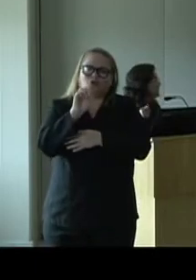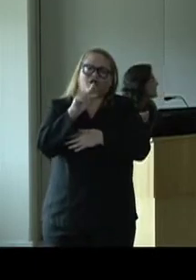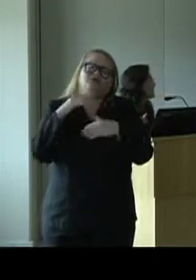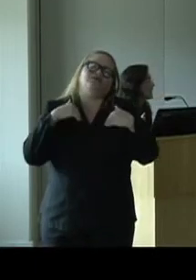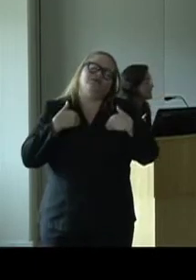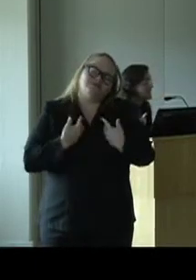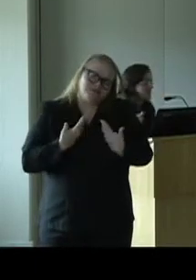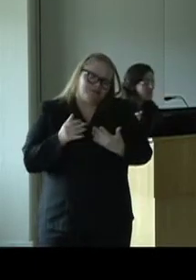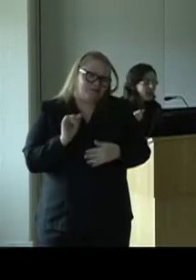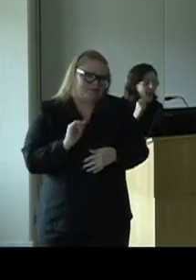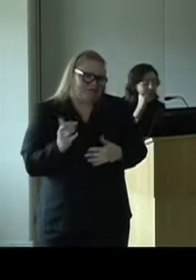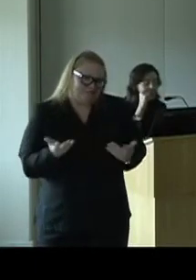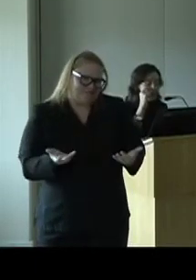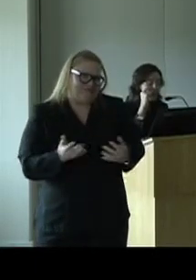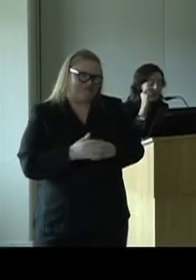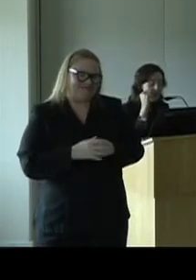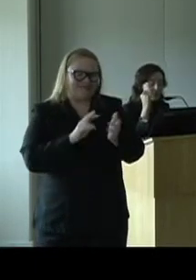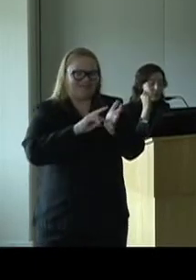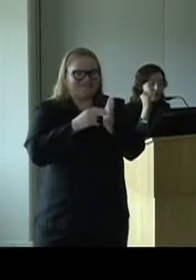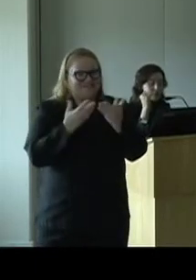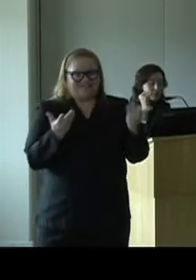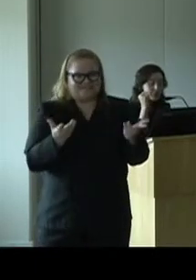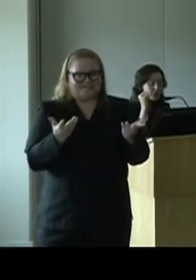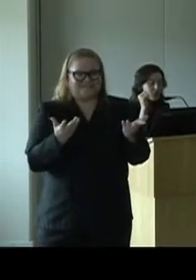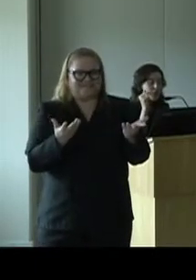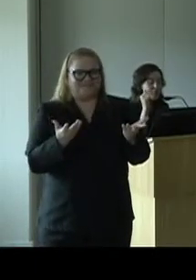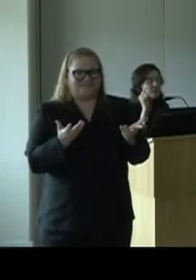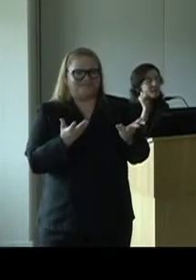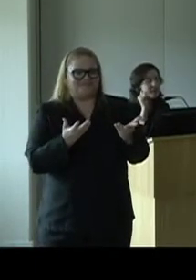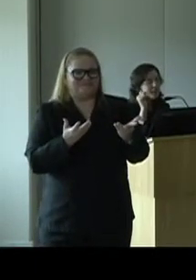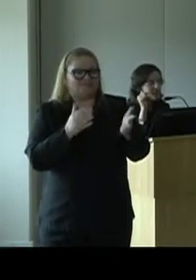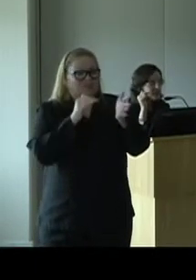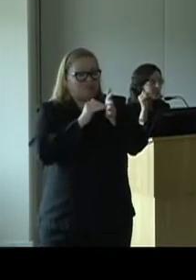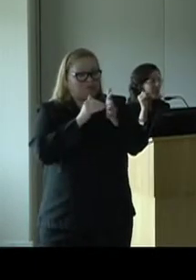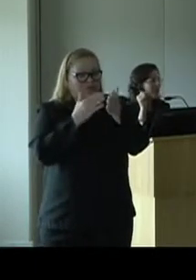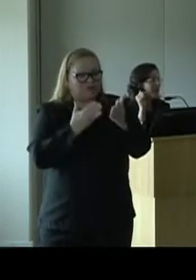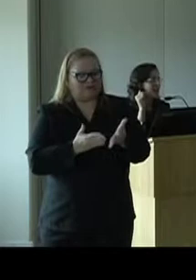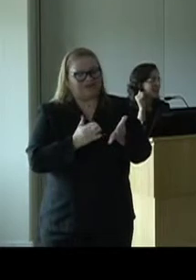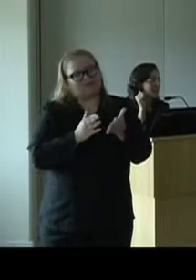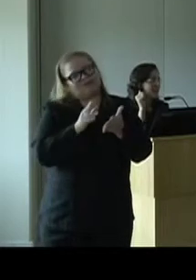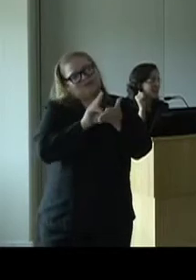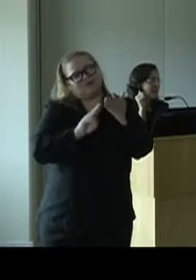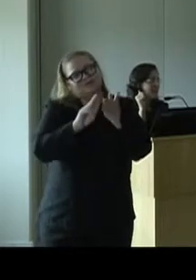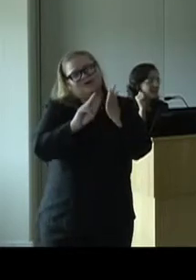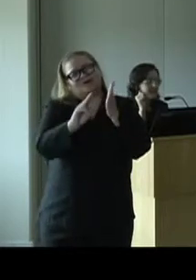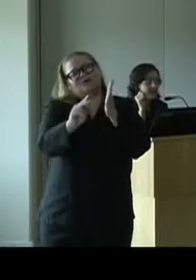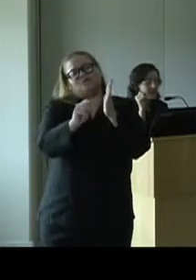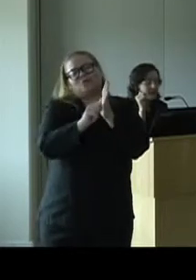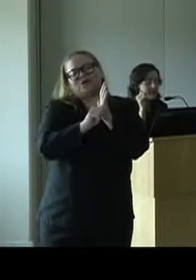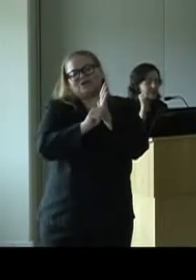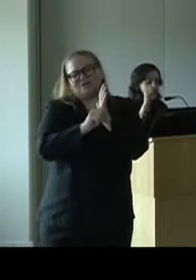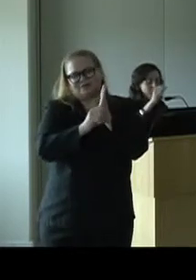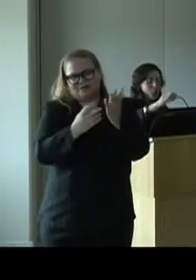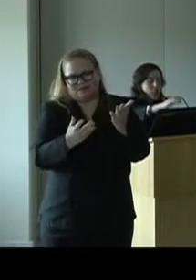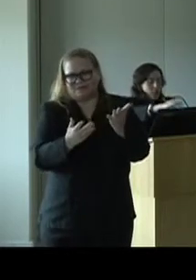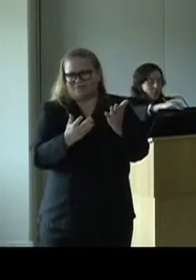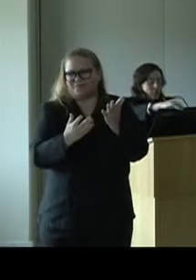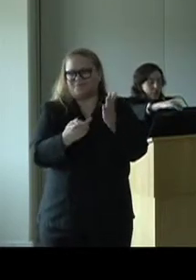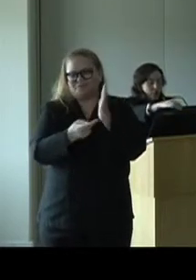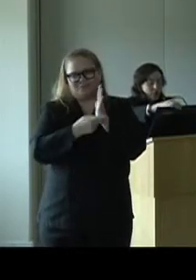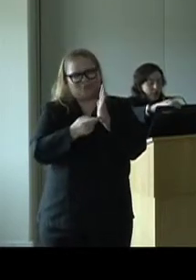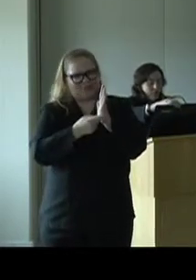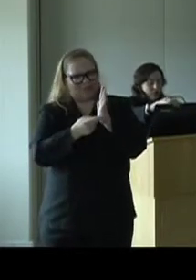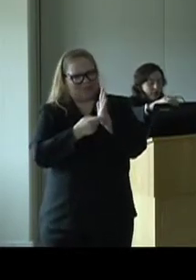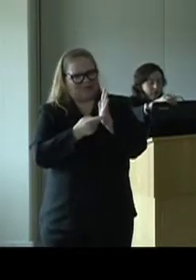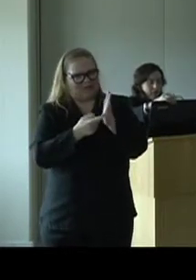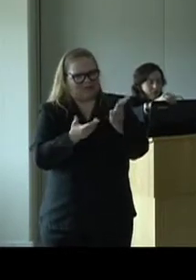cansaba también de cargar el lienzo. Así que ante eso, los estudiantes de la Universidad Politécnica, asesorados con el